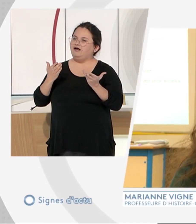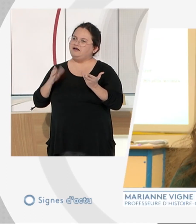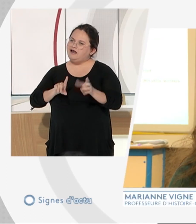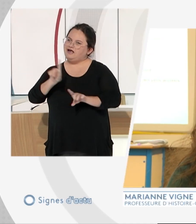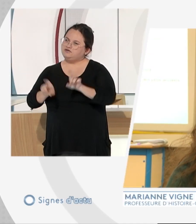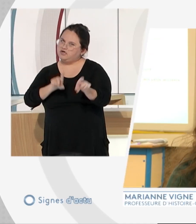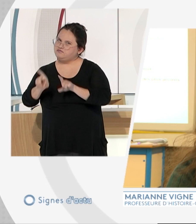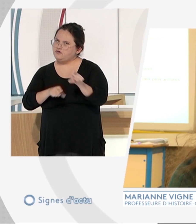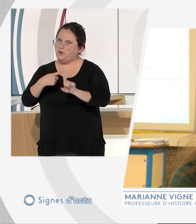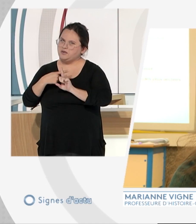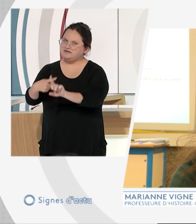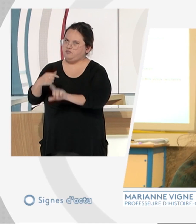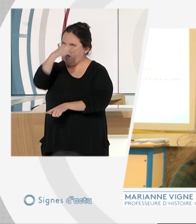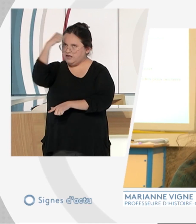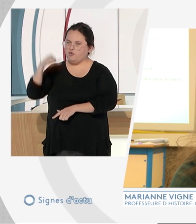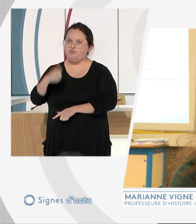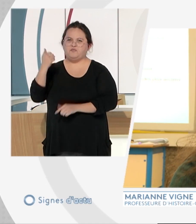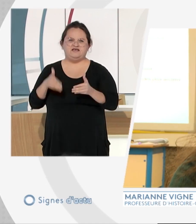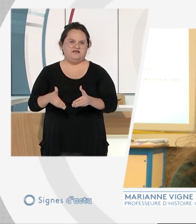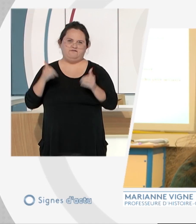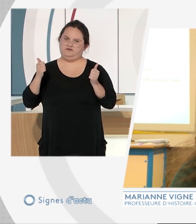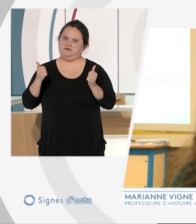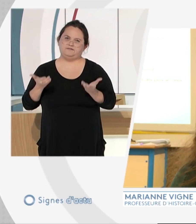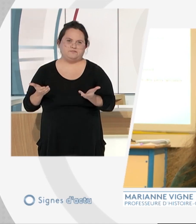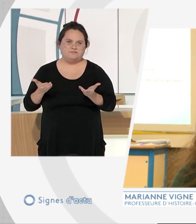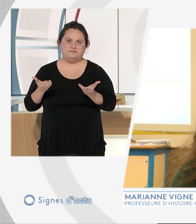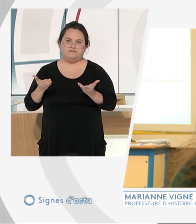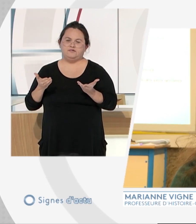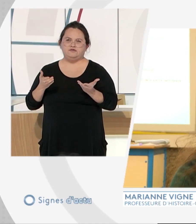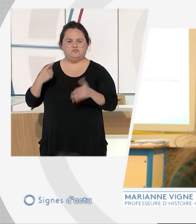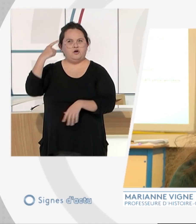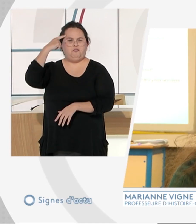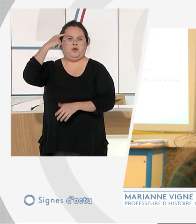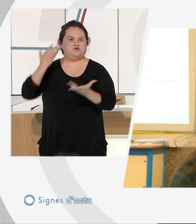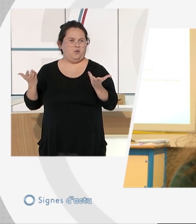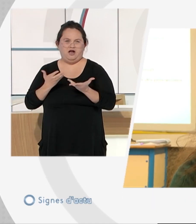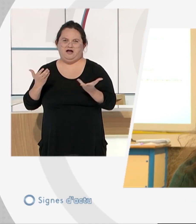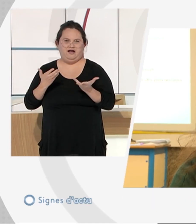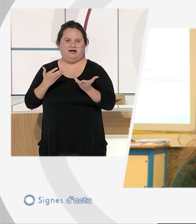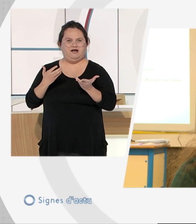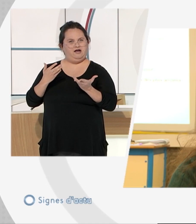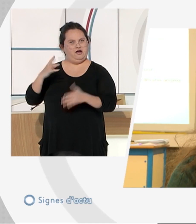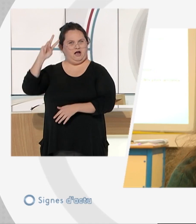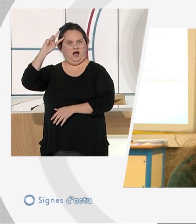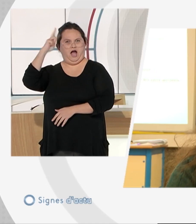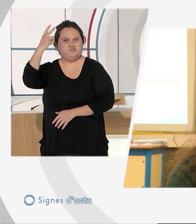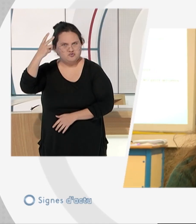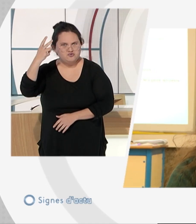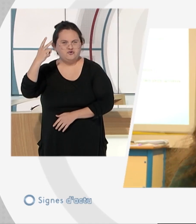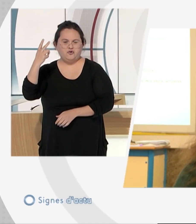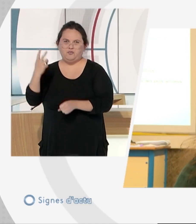d'interroger systématiquement en premier un garçon. Parce je pense qu'on a ce réflexe